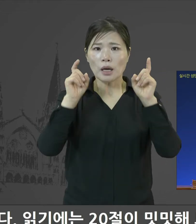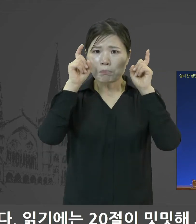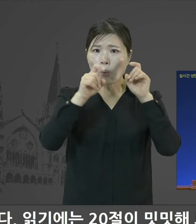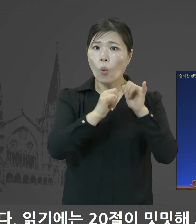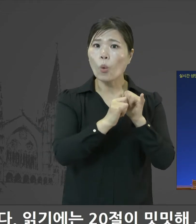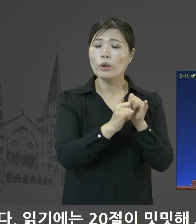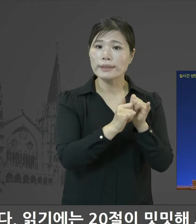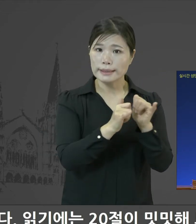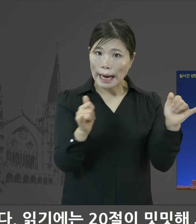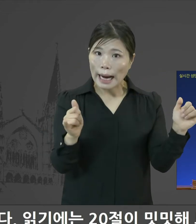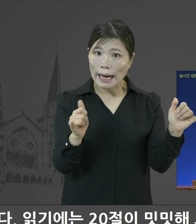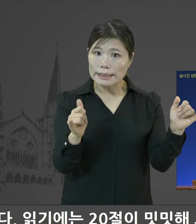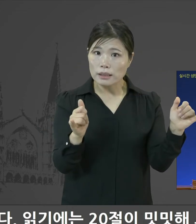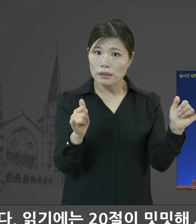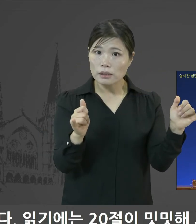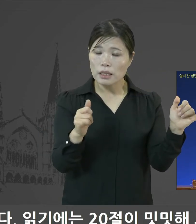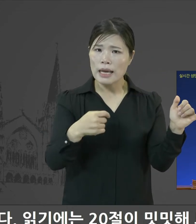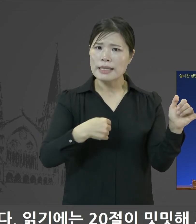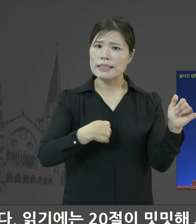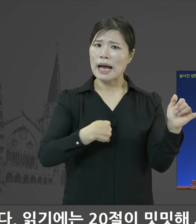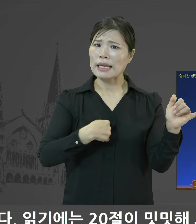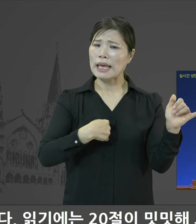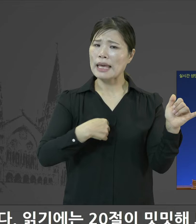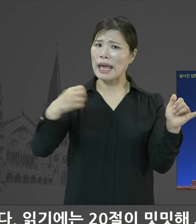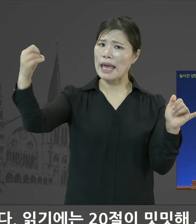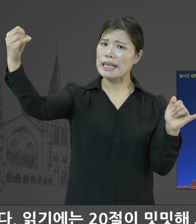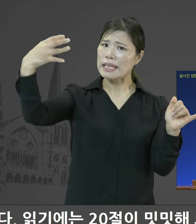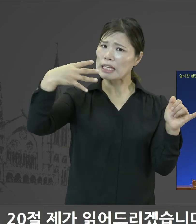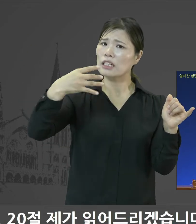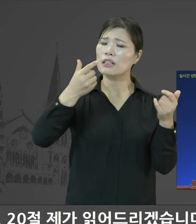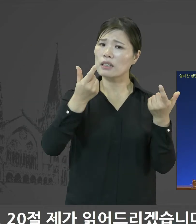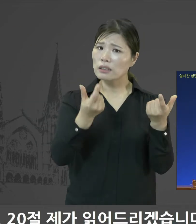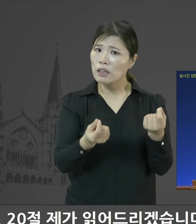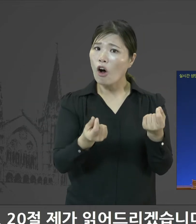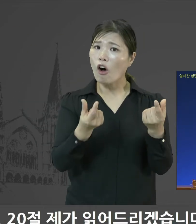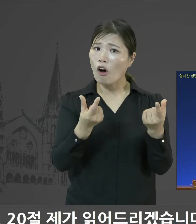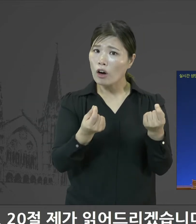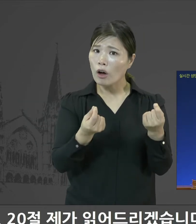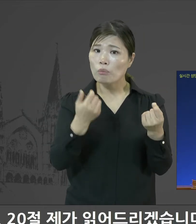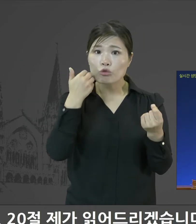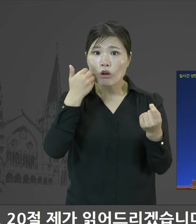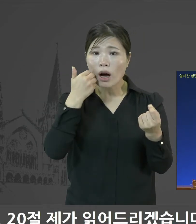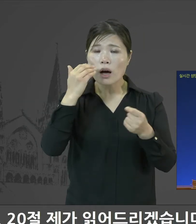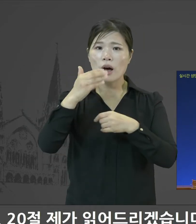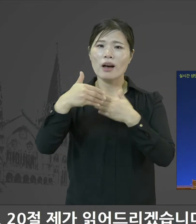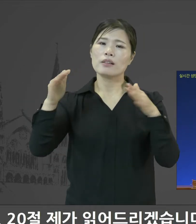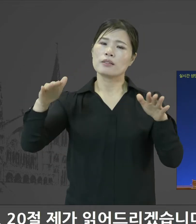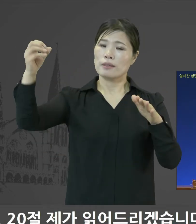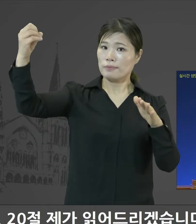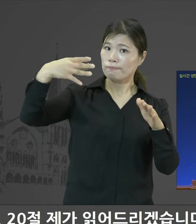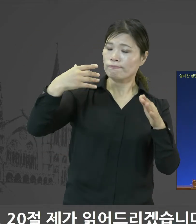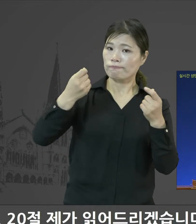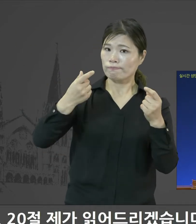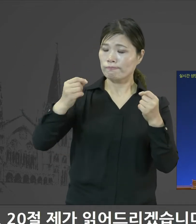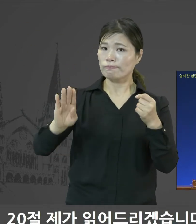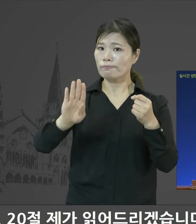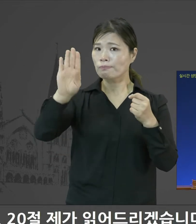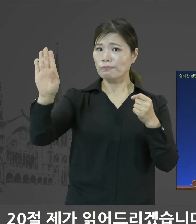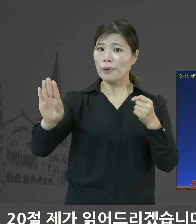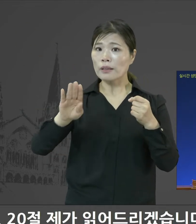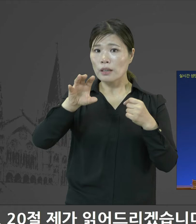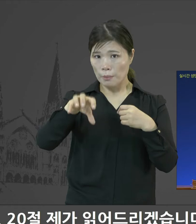목자들은 자기들에게 이르던 바와 같이, 누가? 천사가. 어디서? 베들레헴